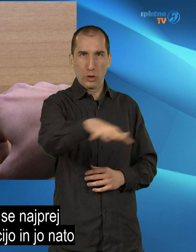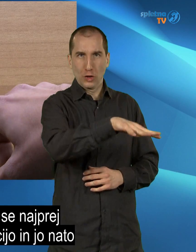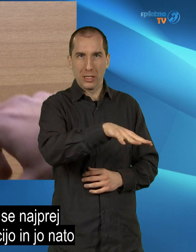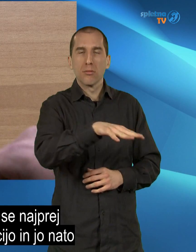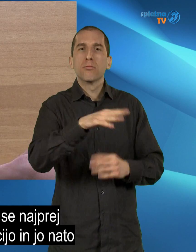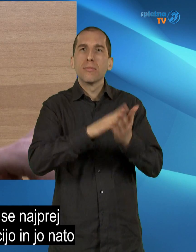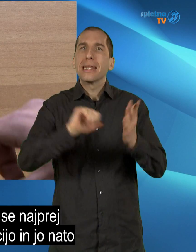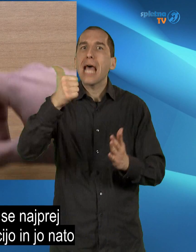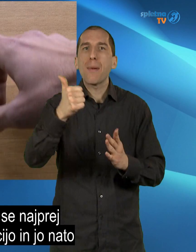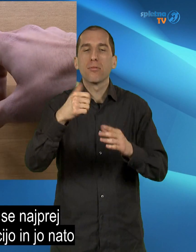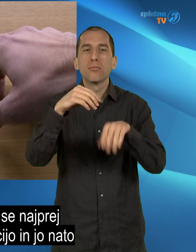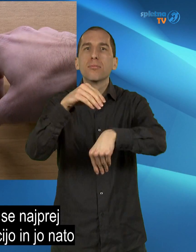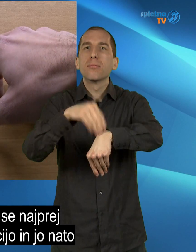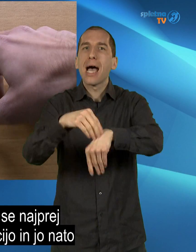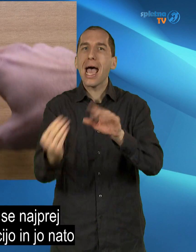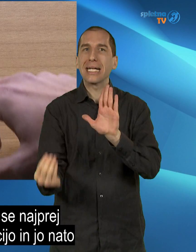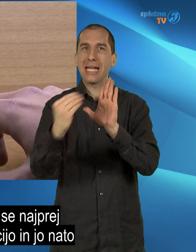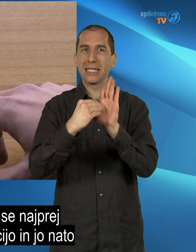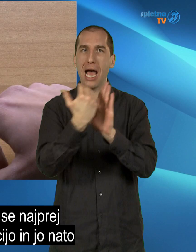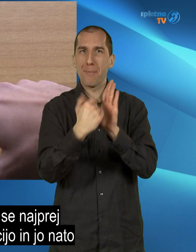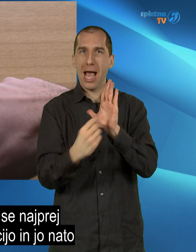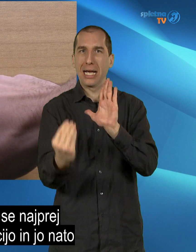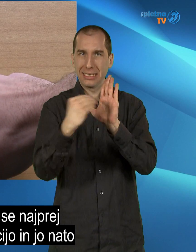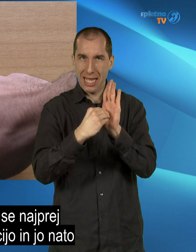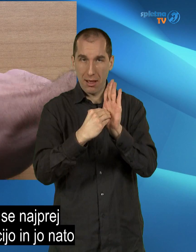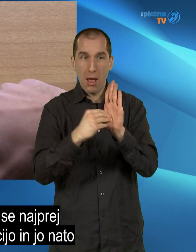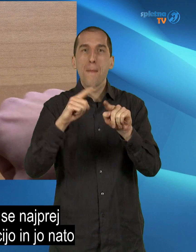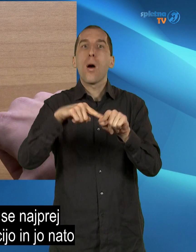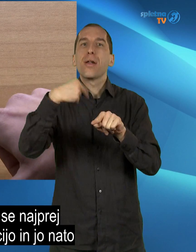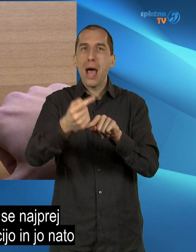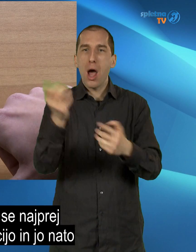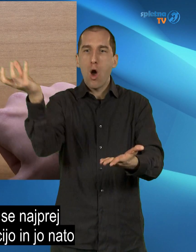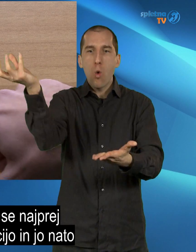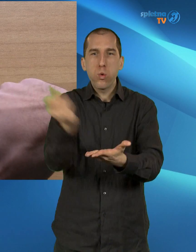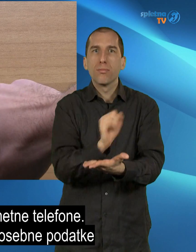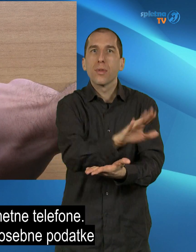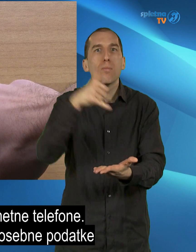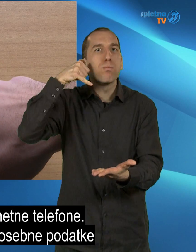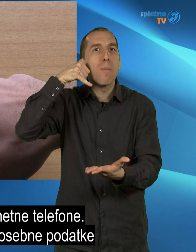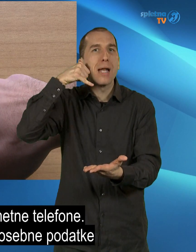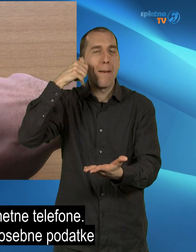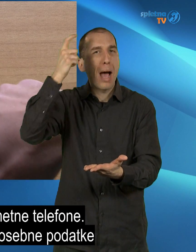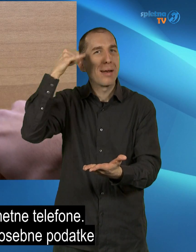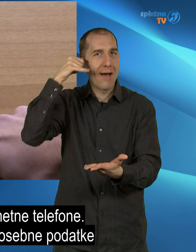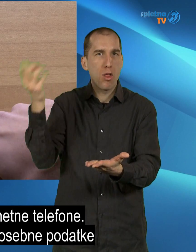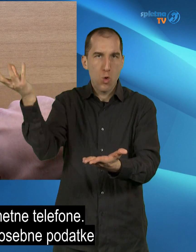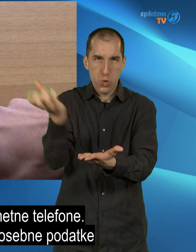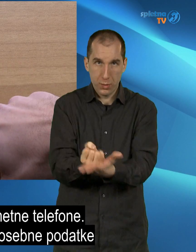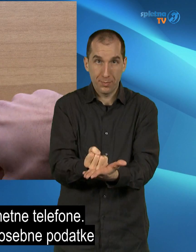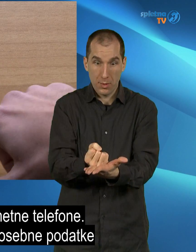Gluhi in naglušni se najprej registrirajo v aplikacijo in jo nato naložijo na svoje pametne telefone.